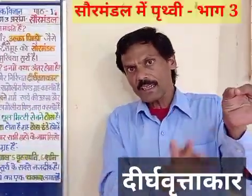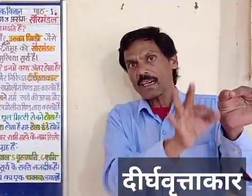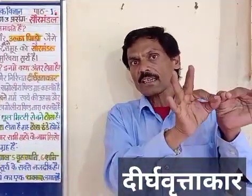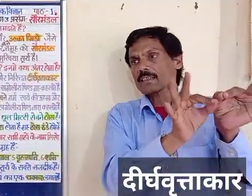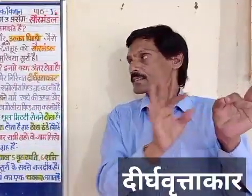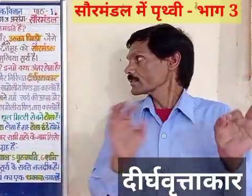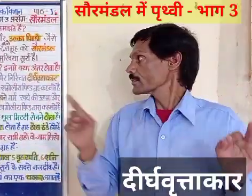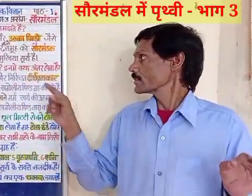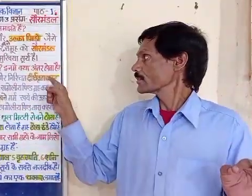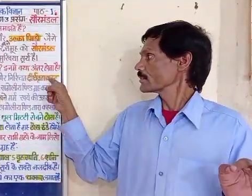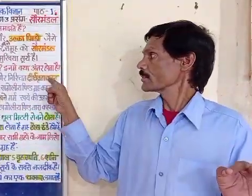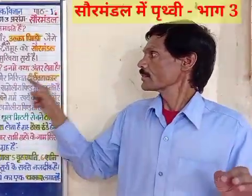वृत्ताकार